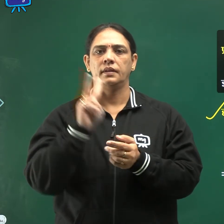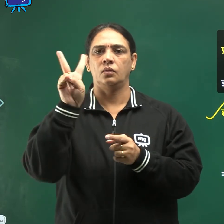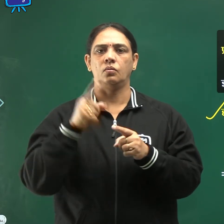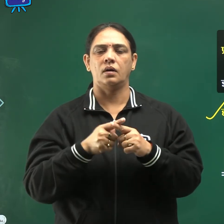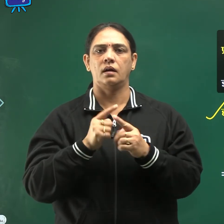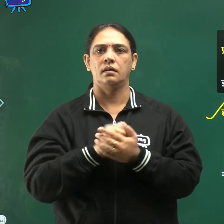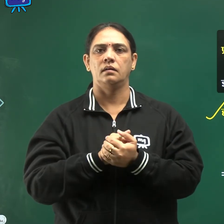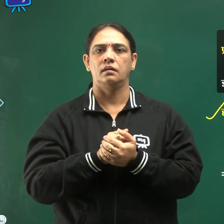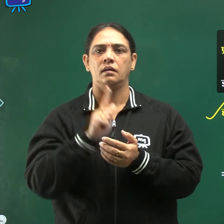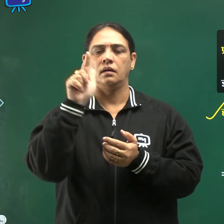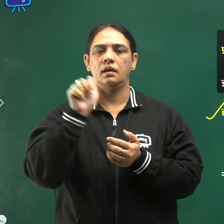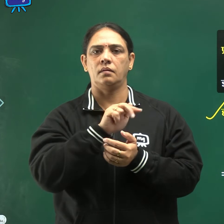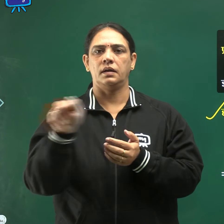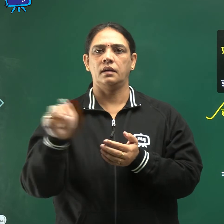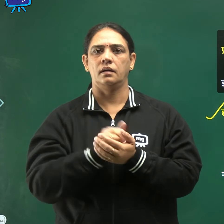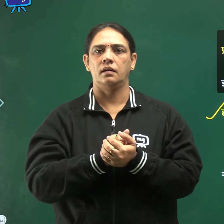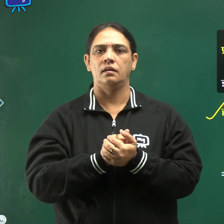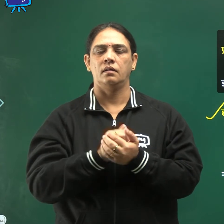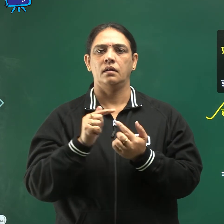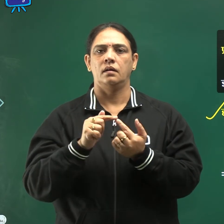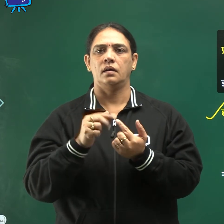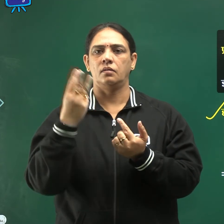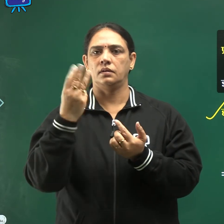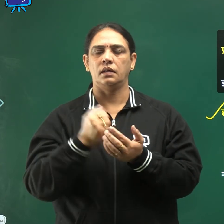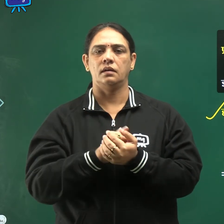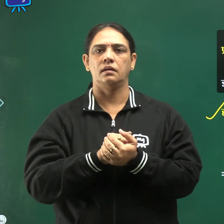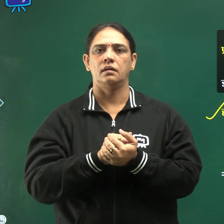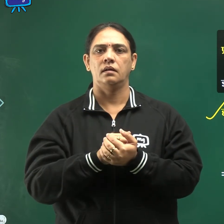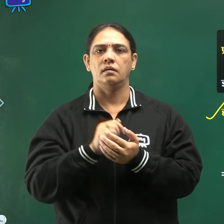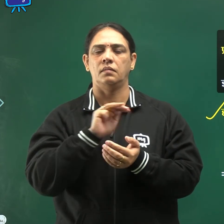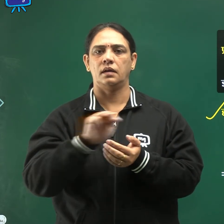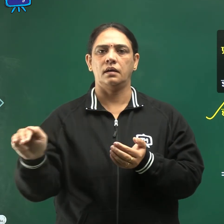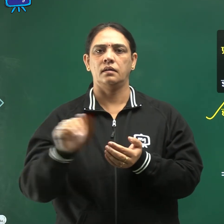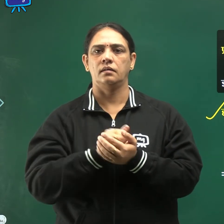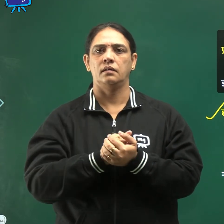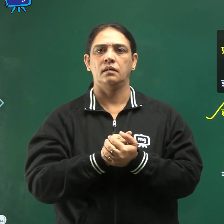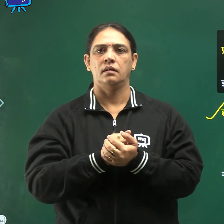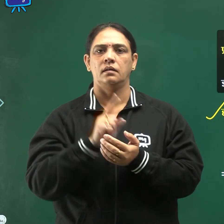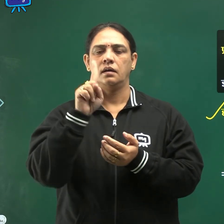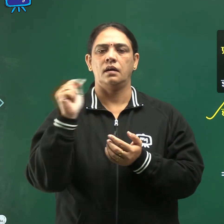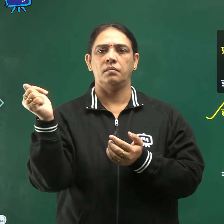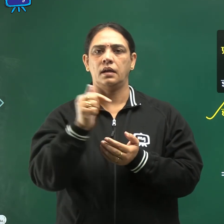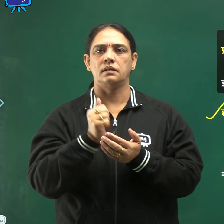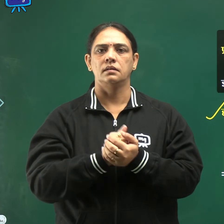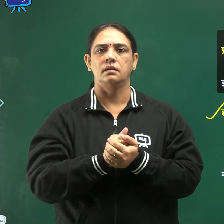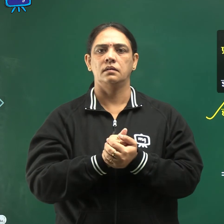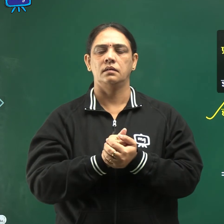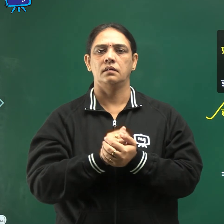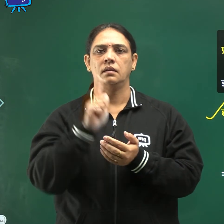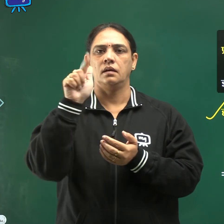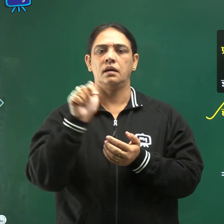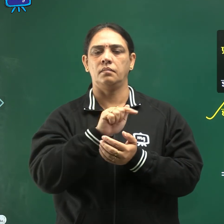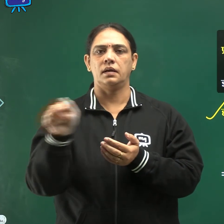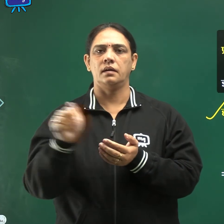गुणा 1 बटे अंडर रूट 3 बटे 1 माइनस 1